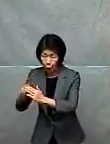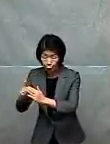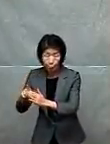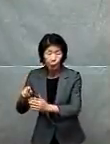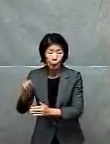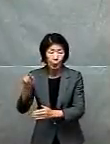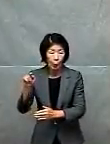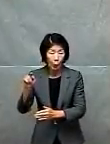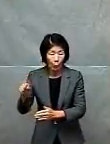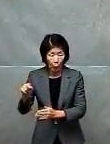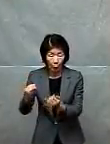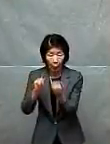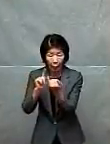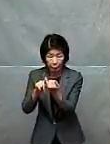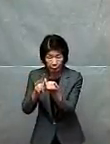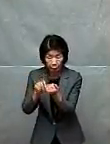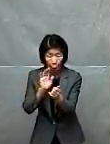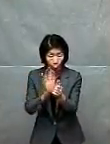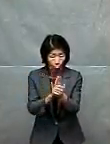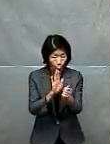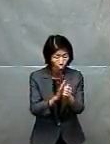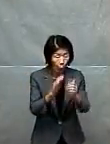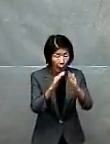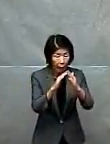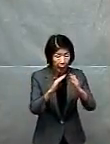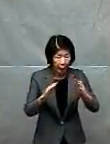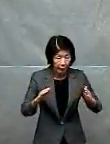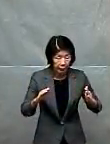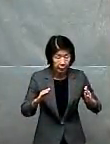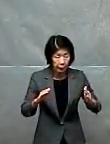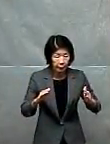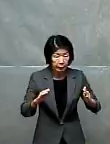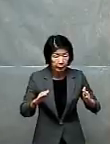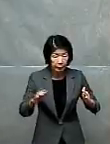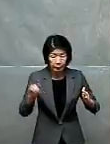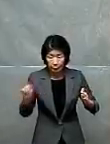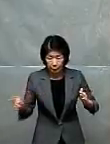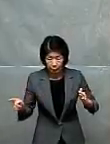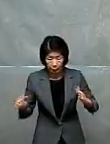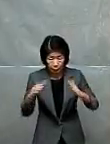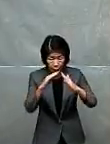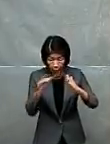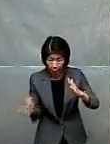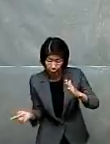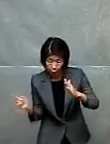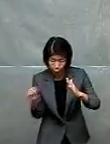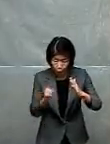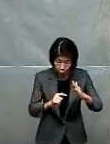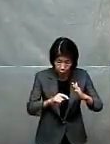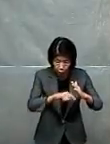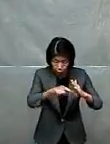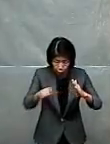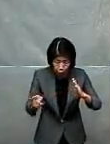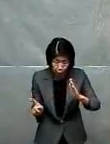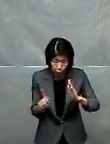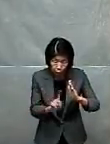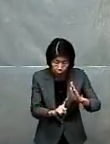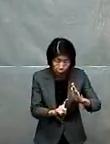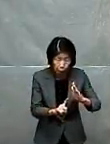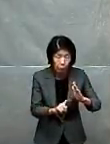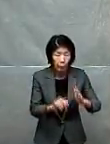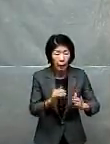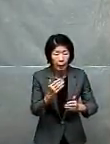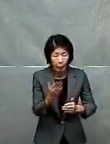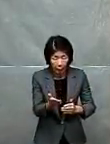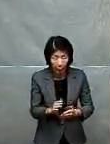は知事後援会の一部なのか、 まあ、あの県